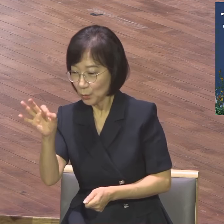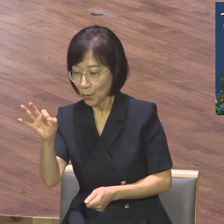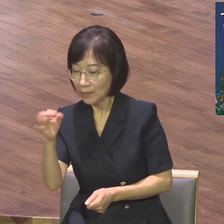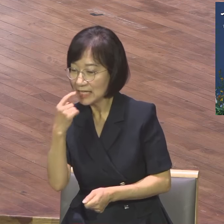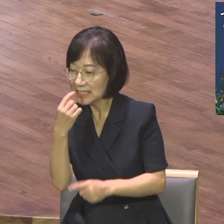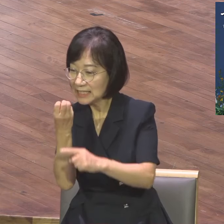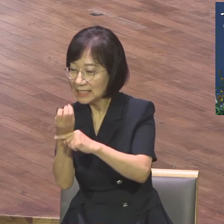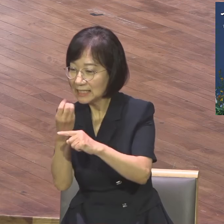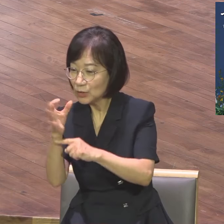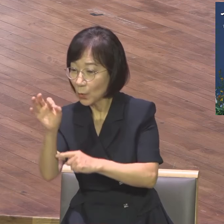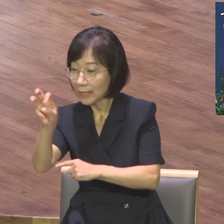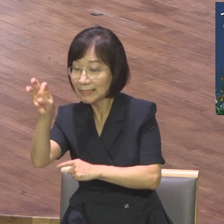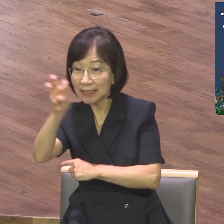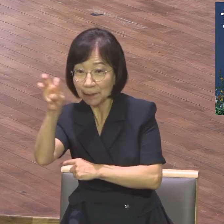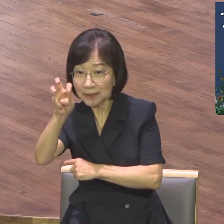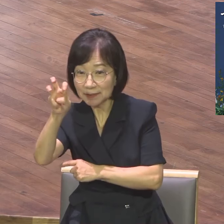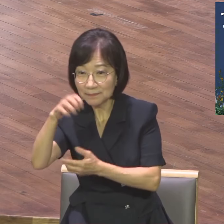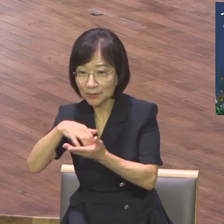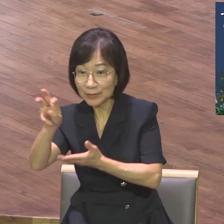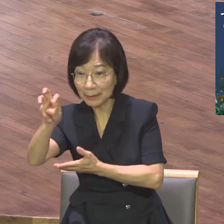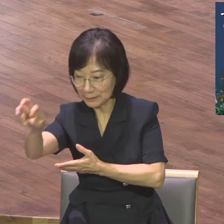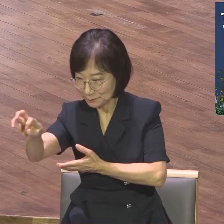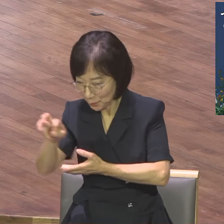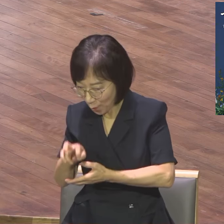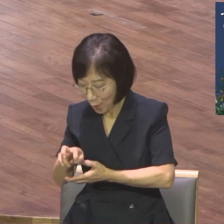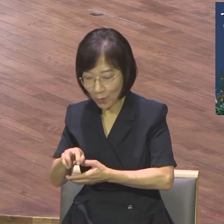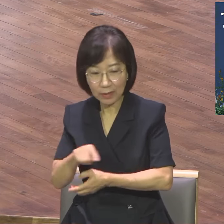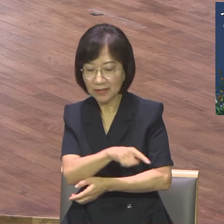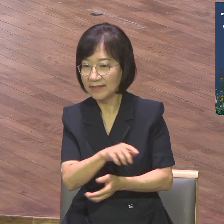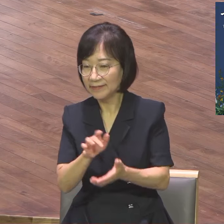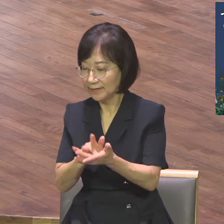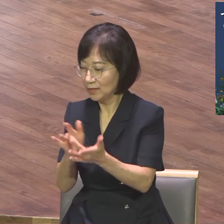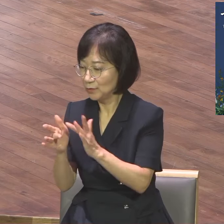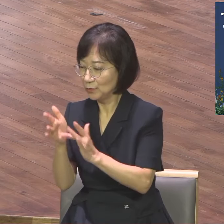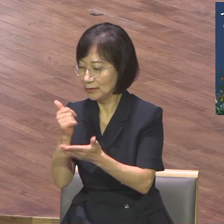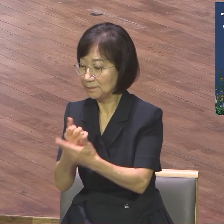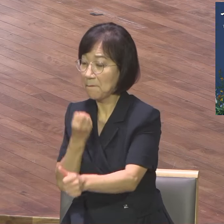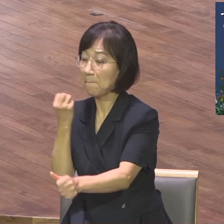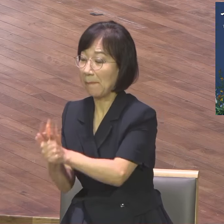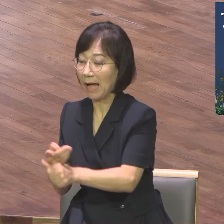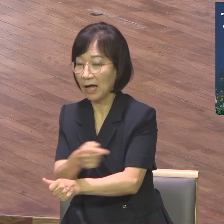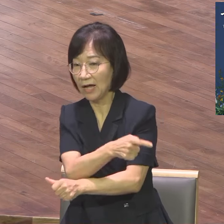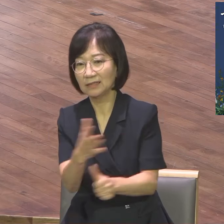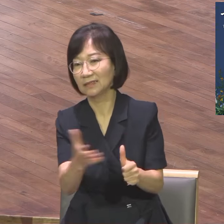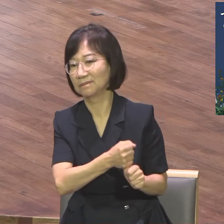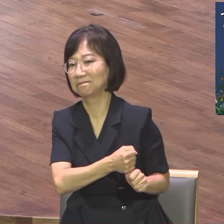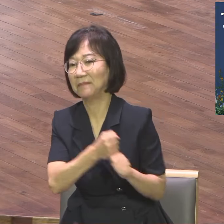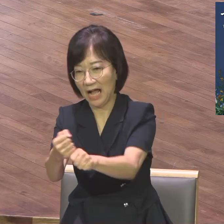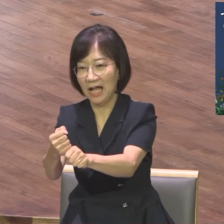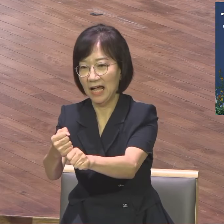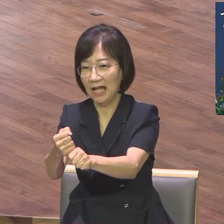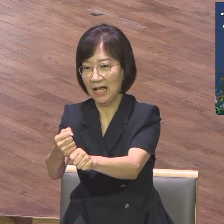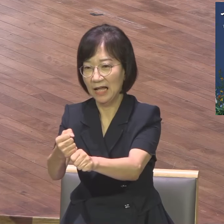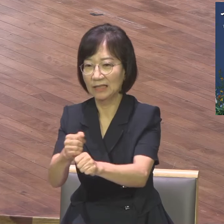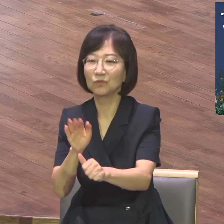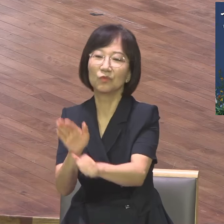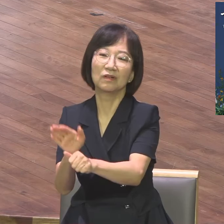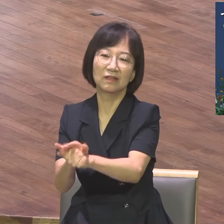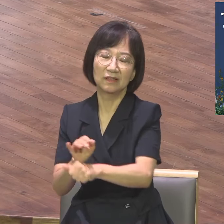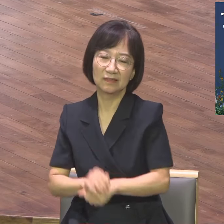팔아버리는 배신을 합니다. 자, 세상의 불신자들뿐만 아니라 교회를 다닌다고